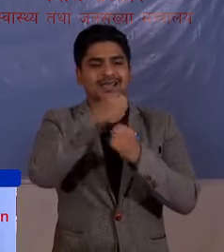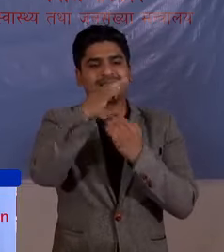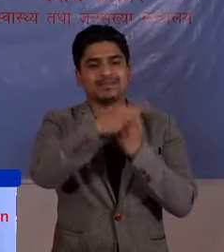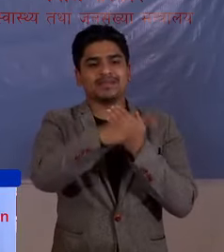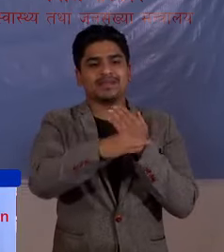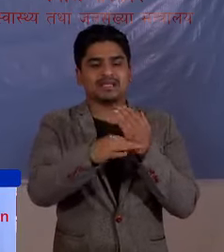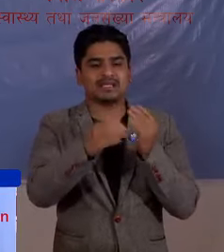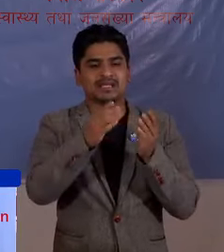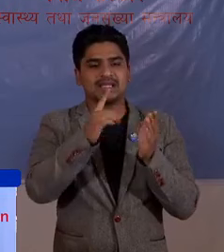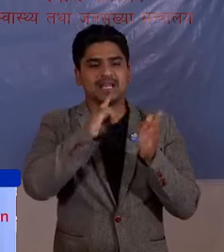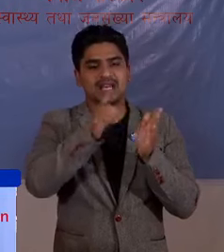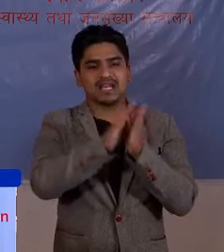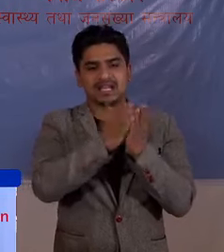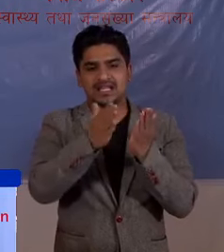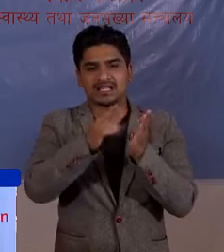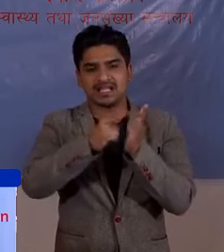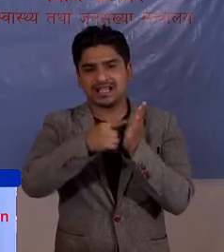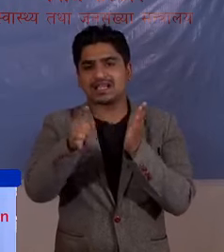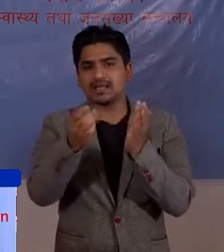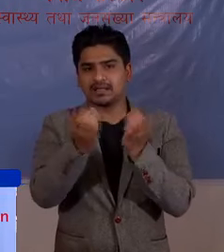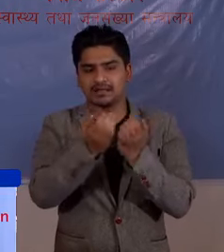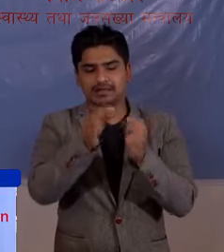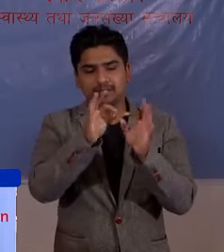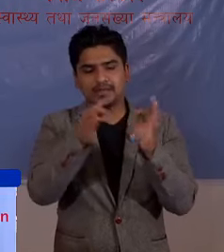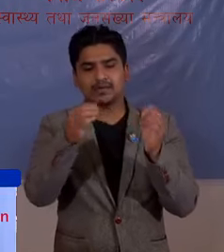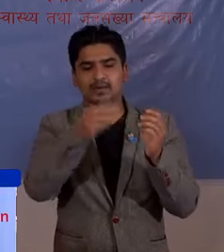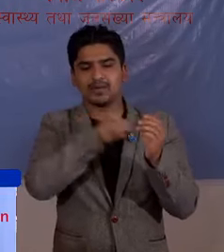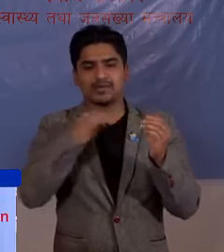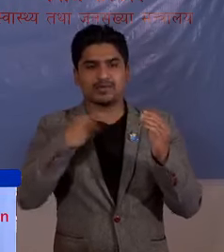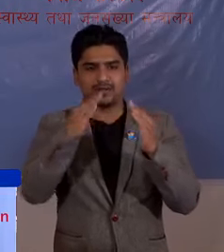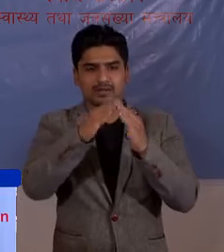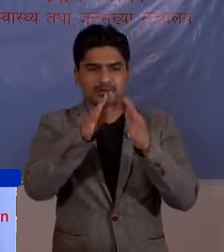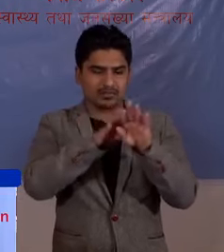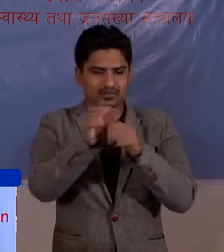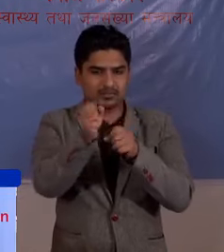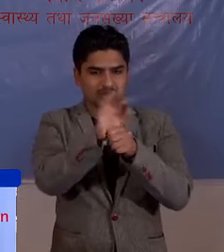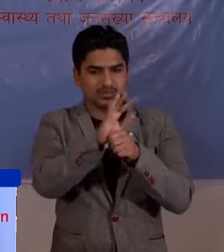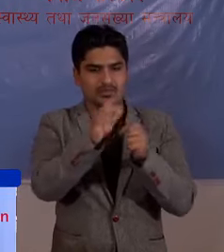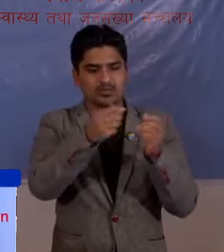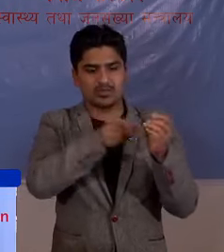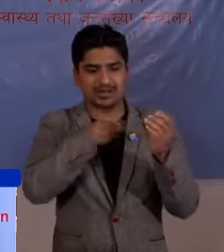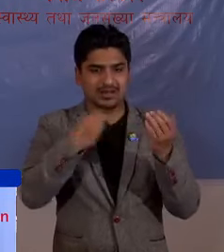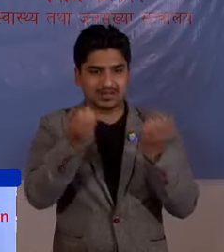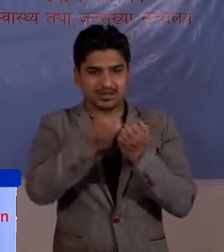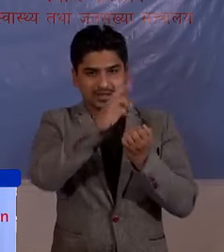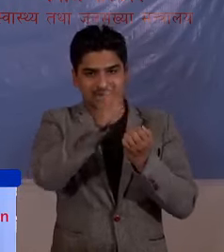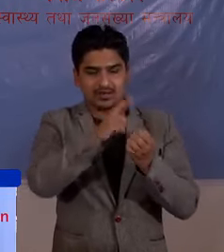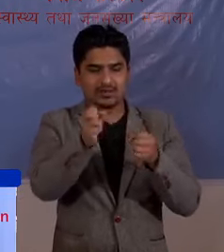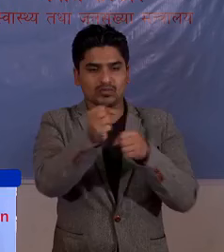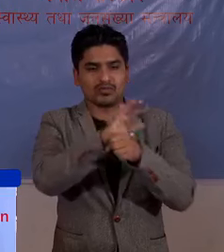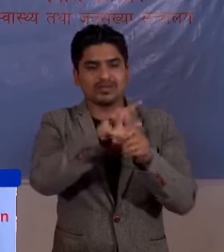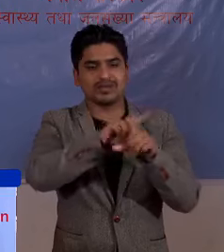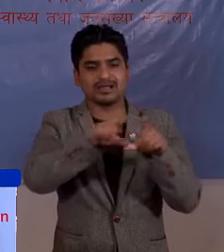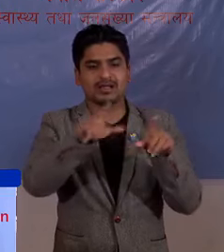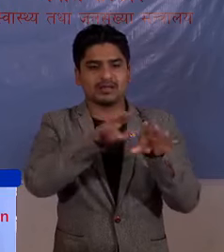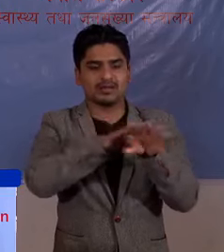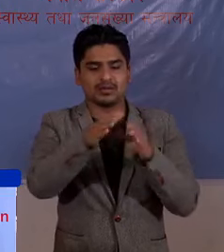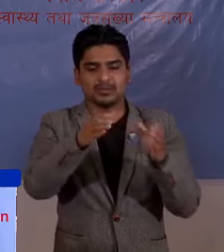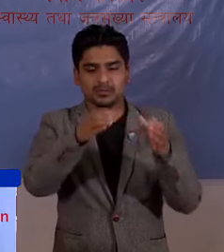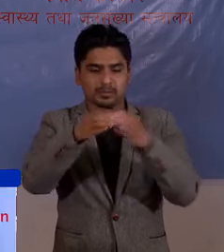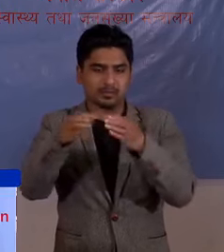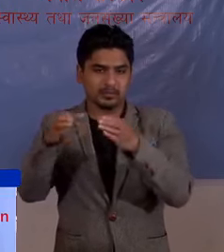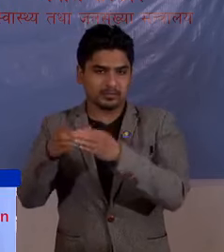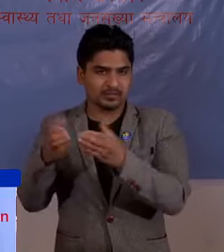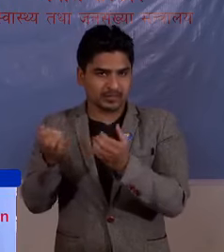कार्यविधिहरू, निर्देशिकाहरू जारी गरेर विभिन्न अस्पतालहरू कोभिडको उपचार गर्ने र नन कोभिड अस्पतालहरूको वर्गीकरण